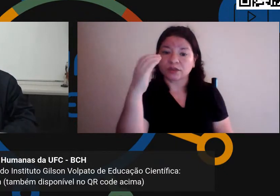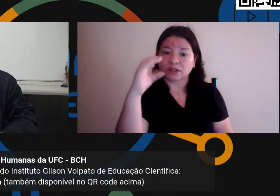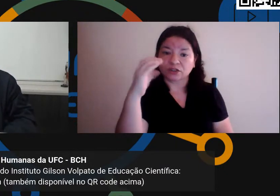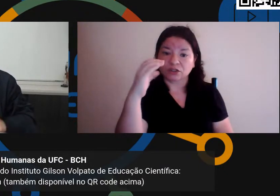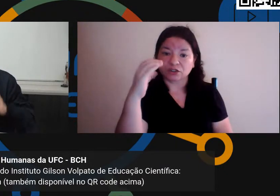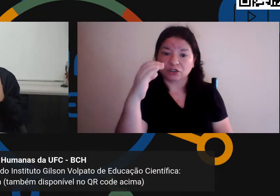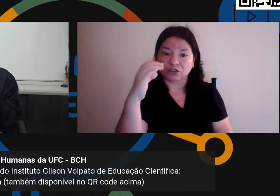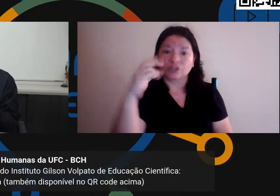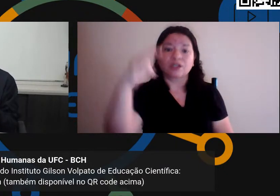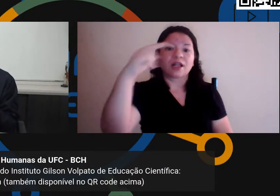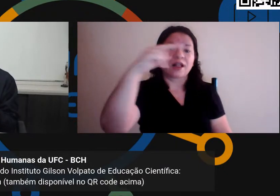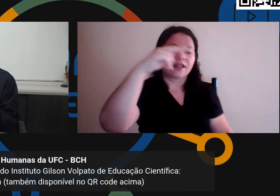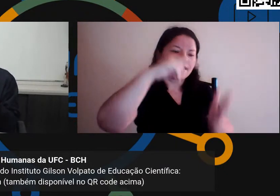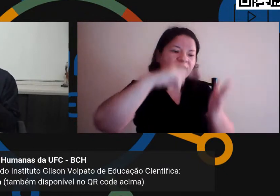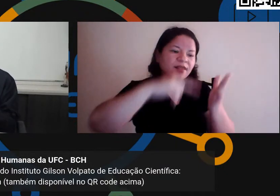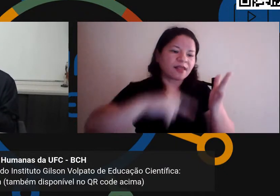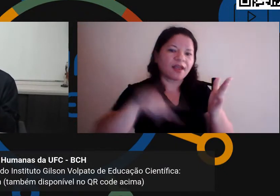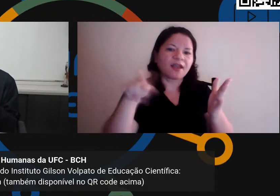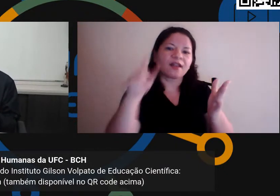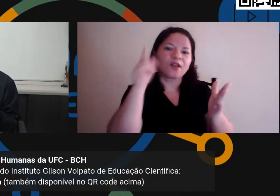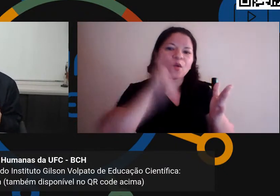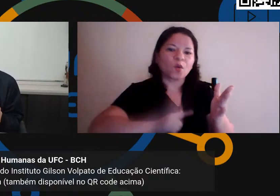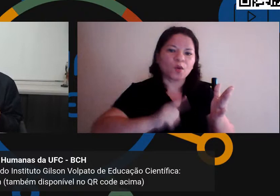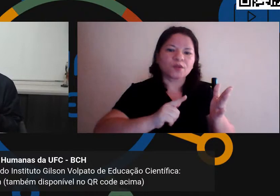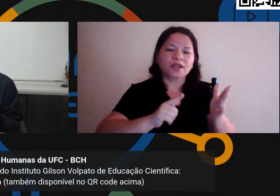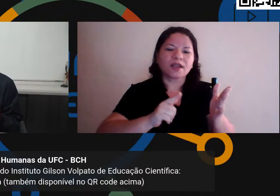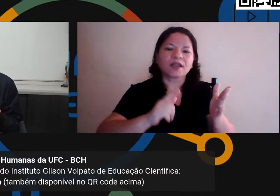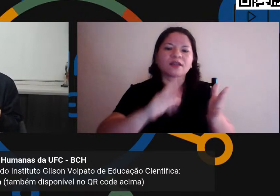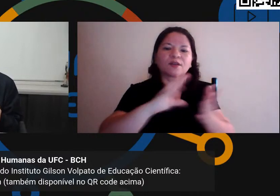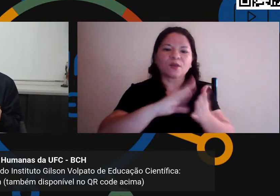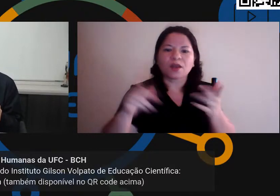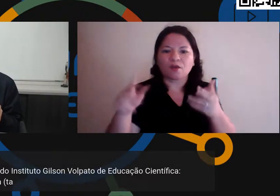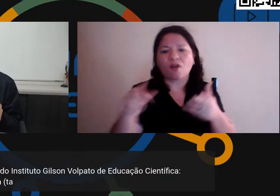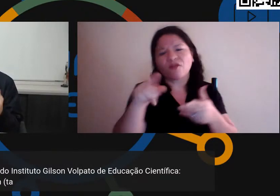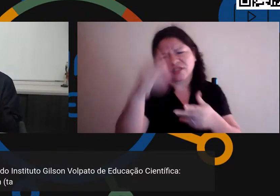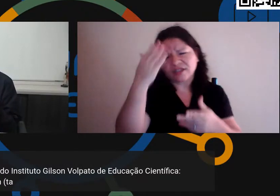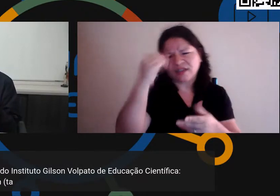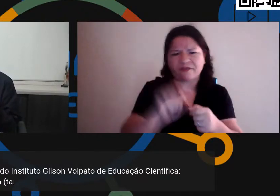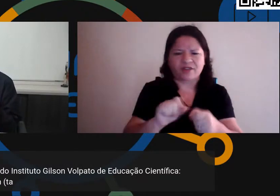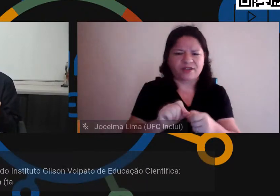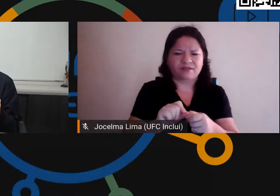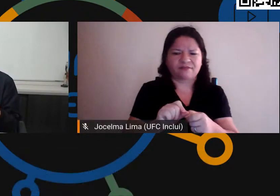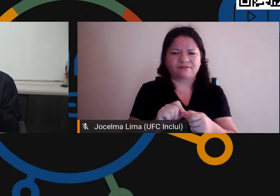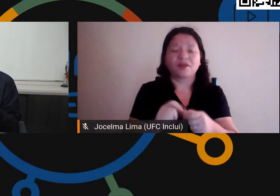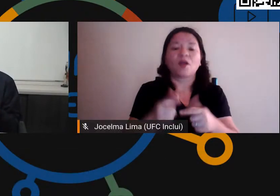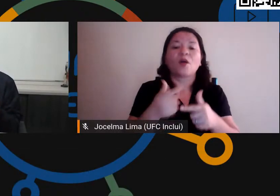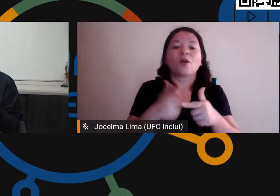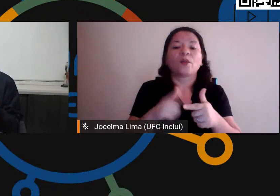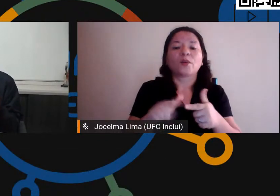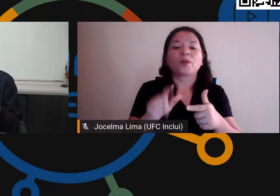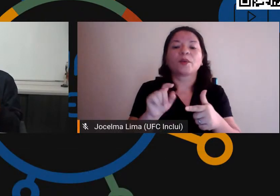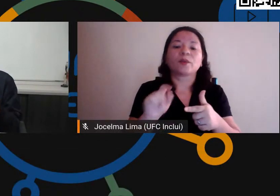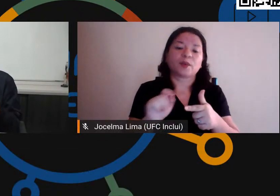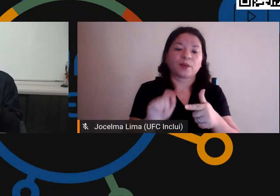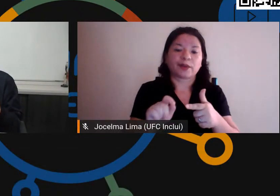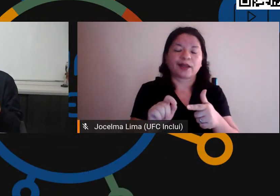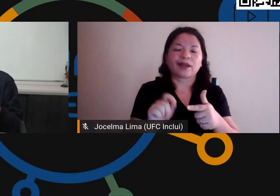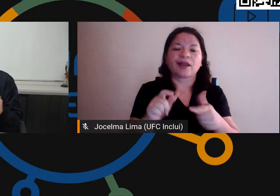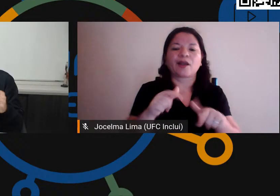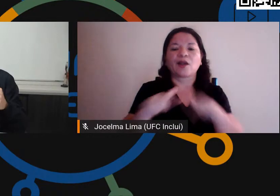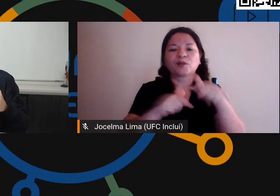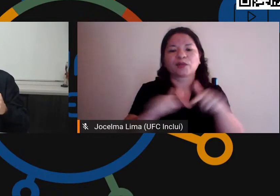estudo. Você, como cientista, deve saber como fazer isso. O problema é que se torna um trabalho difícil